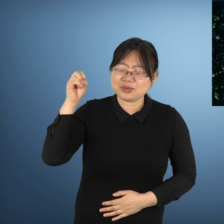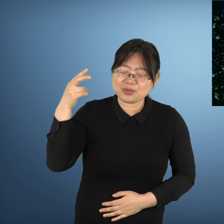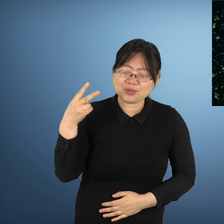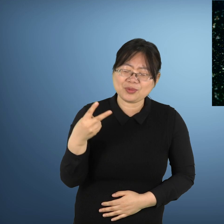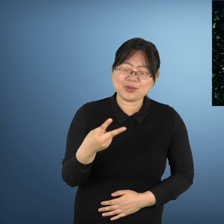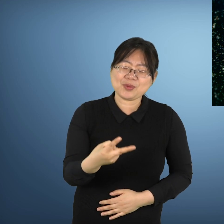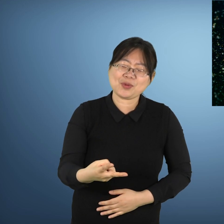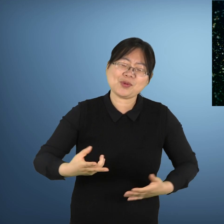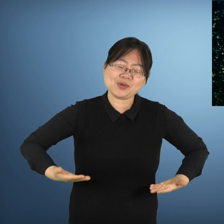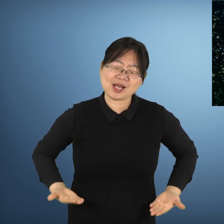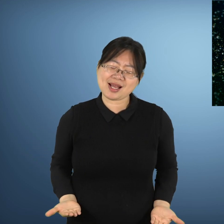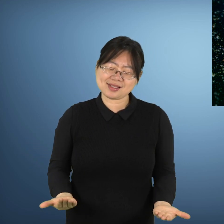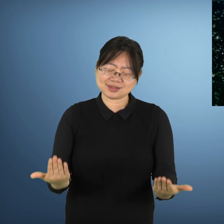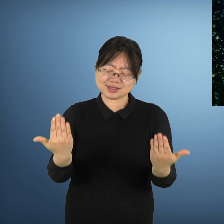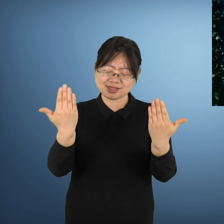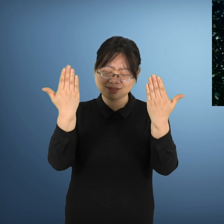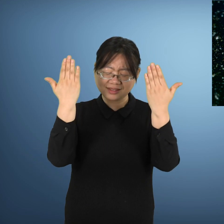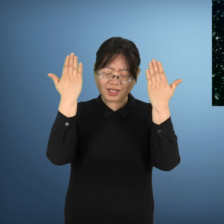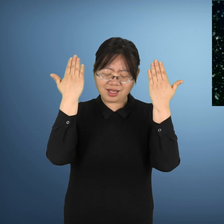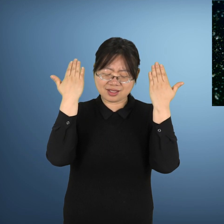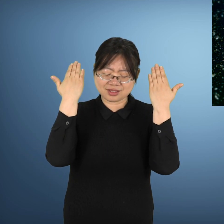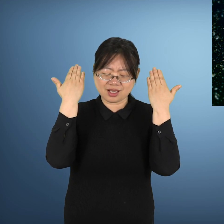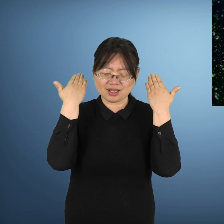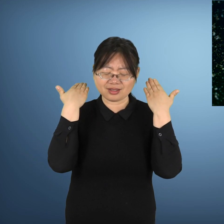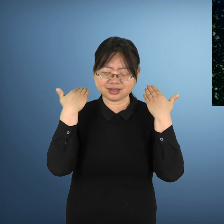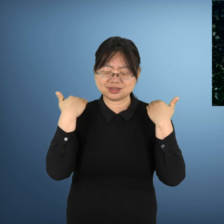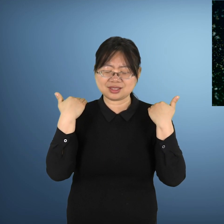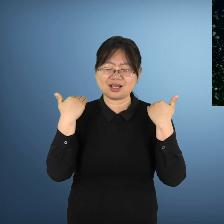이 또한